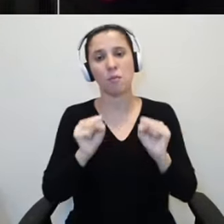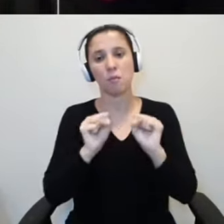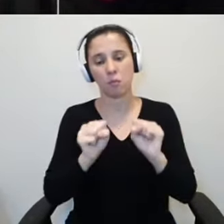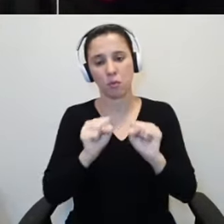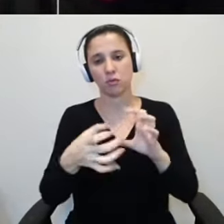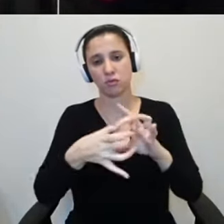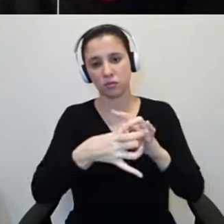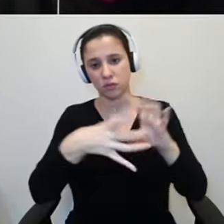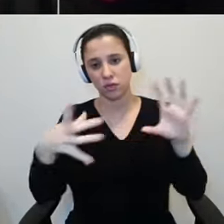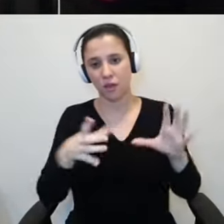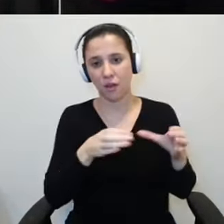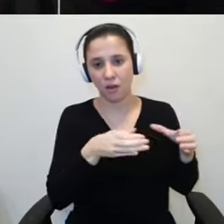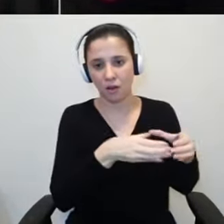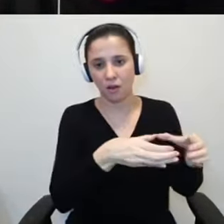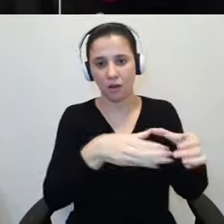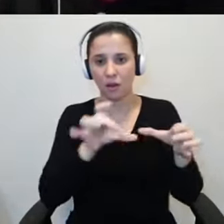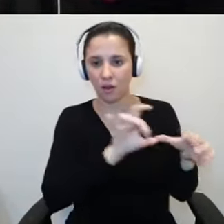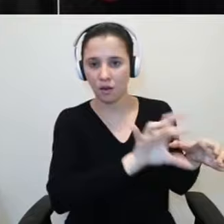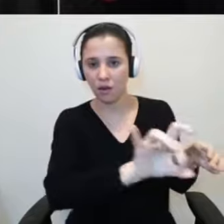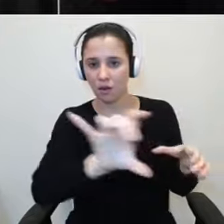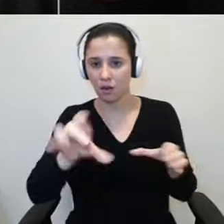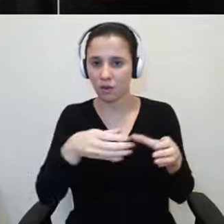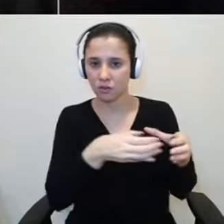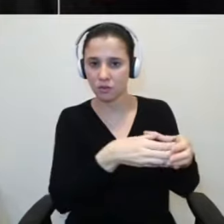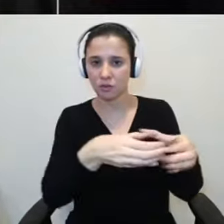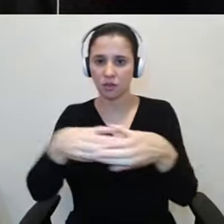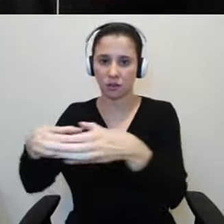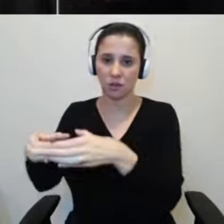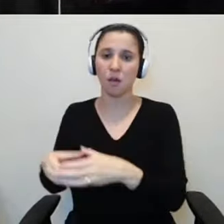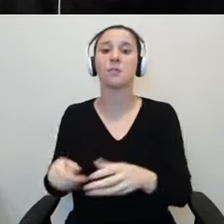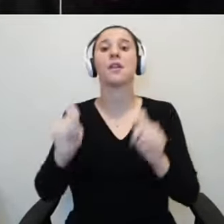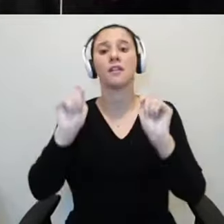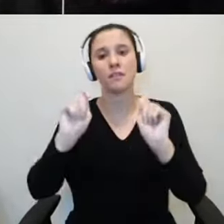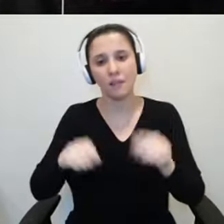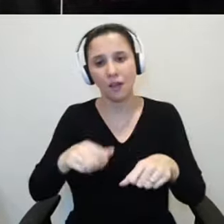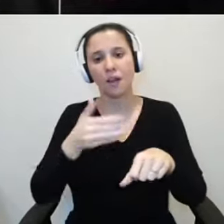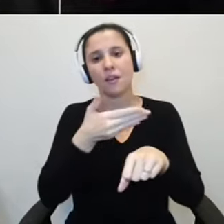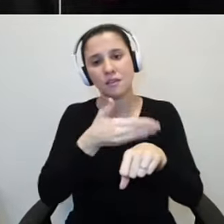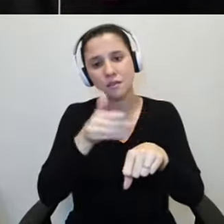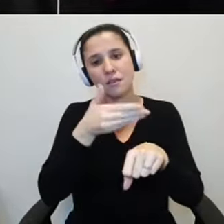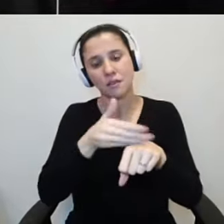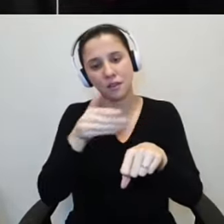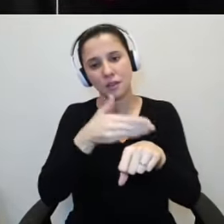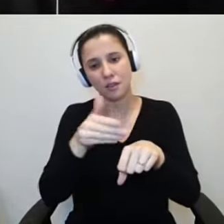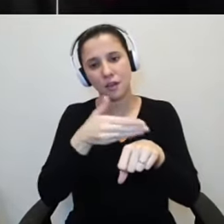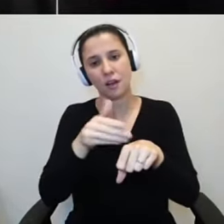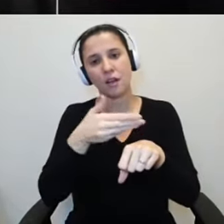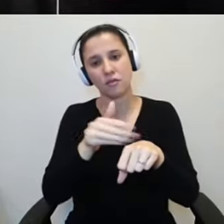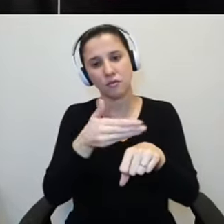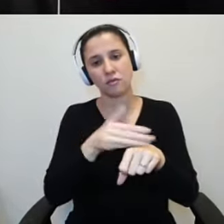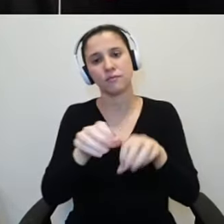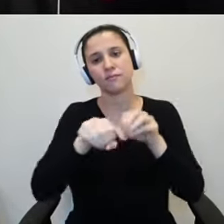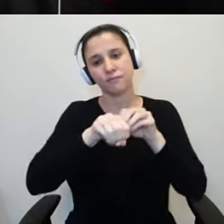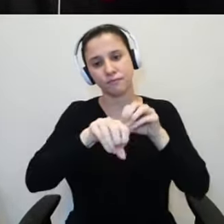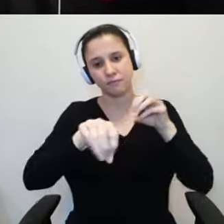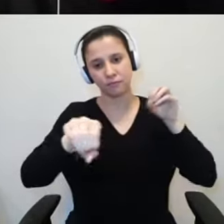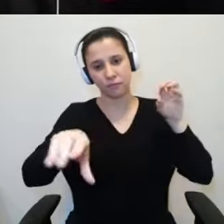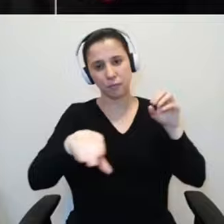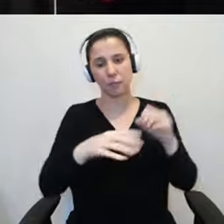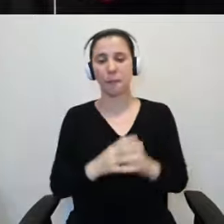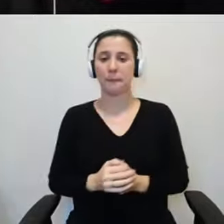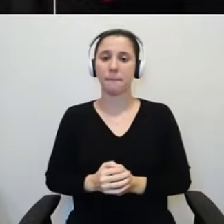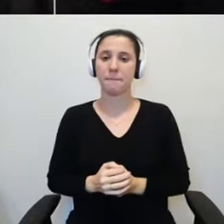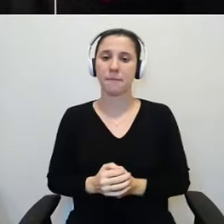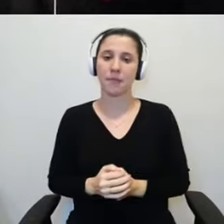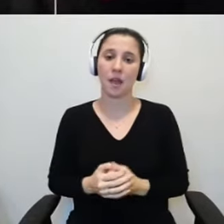mais executarem também os estágios de maneira remota. Então, mais, claro, né, pessoal, isso depende de como esse estágio está